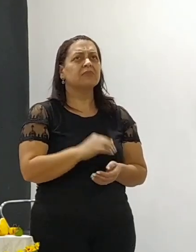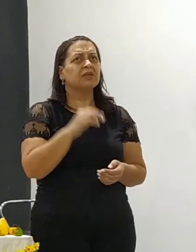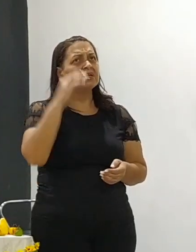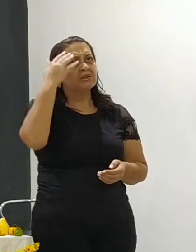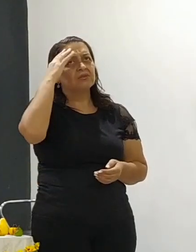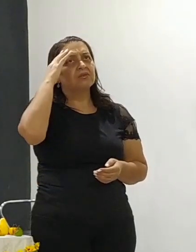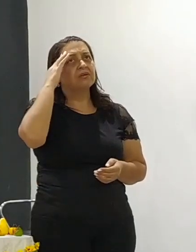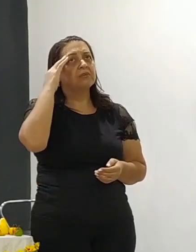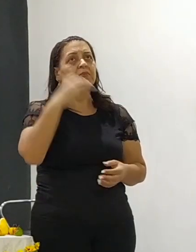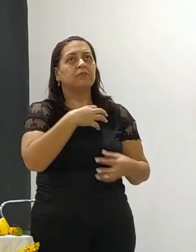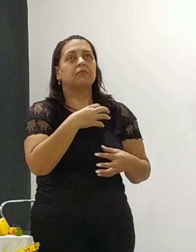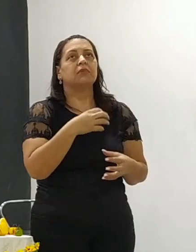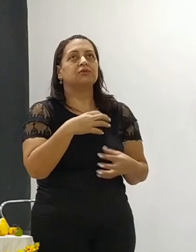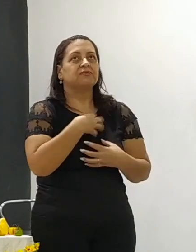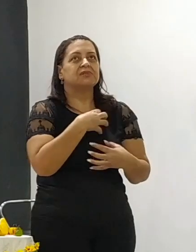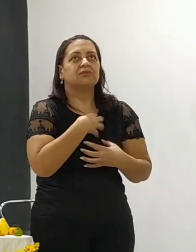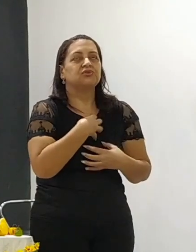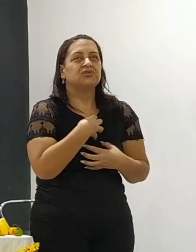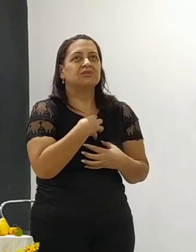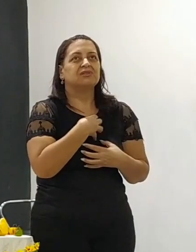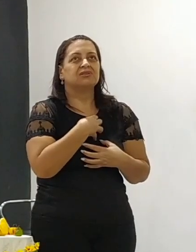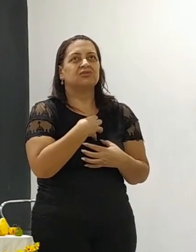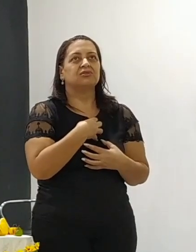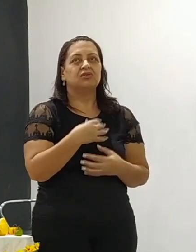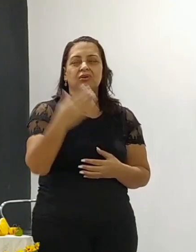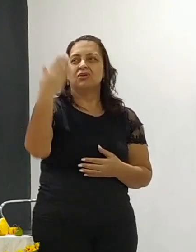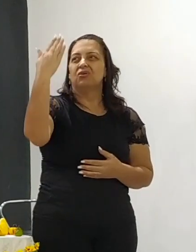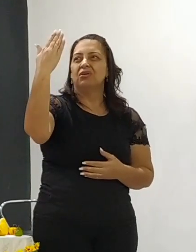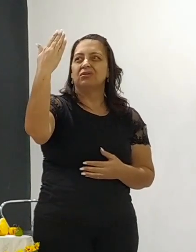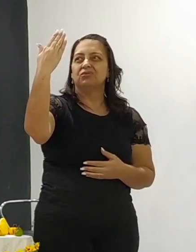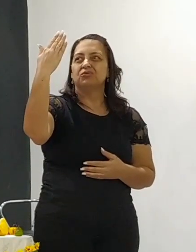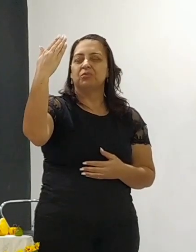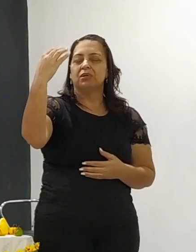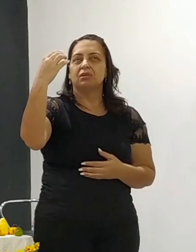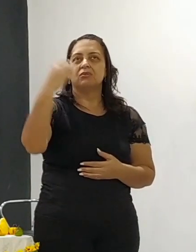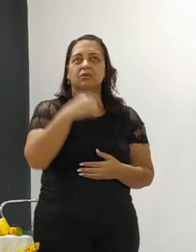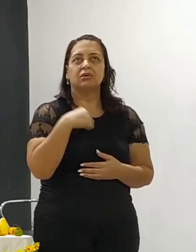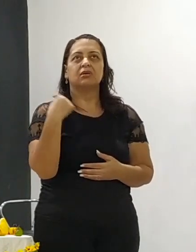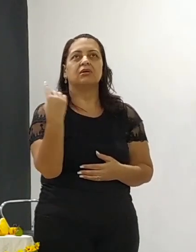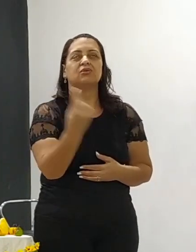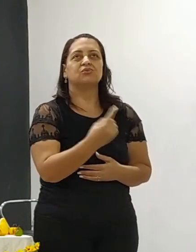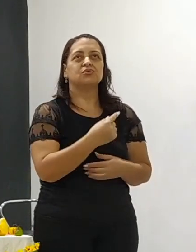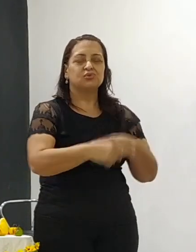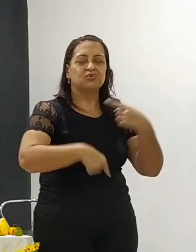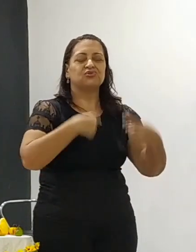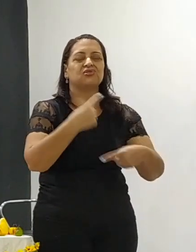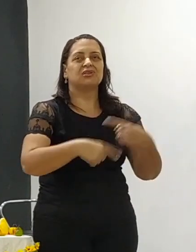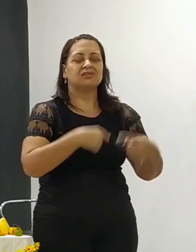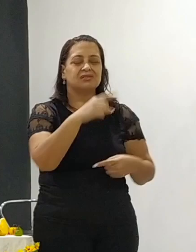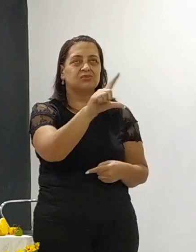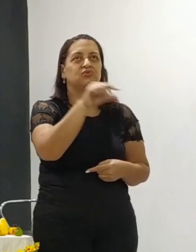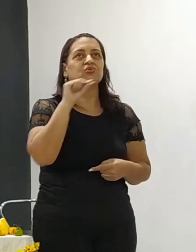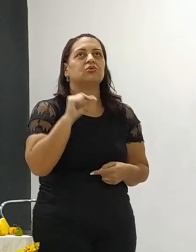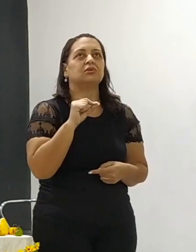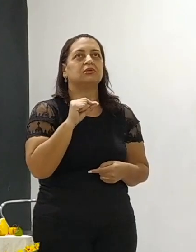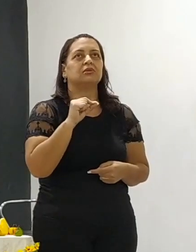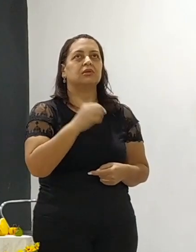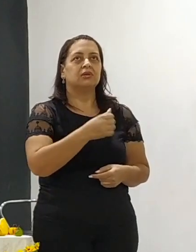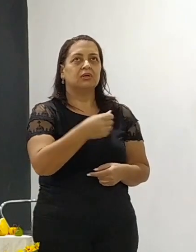se sentindo tudo isso, olha no espelho de manhã e diz: eu sou geração eleita, eu sou sacerdócio